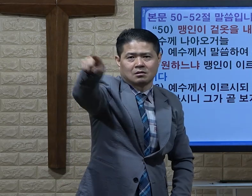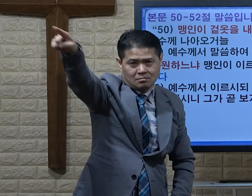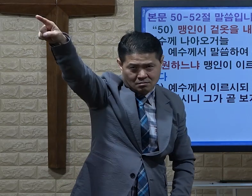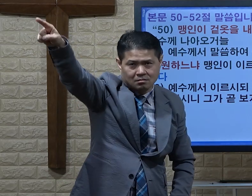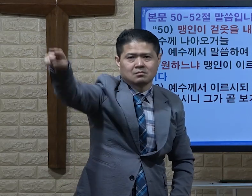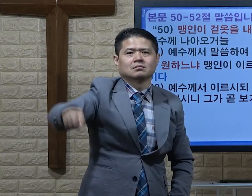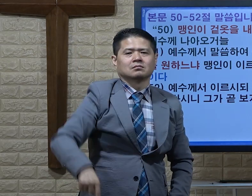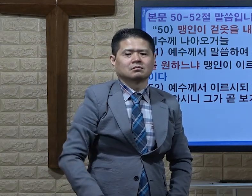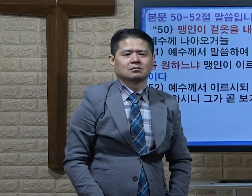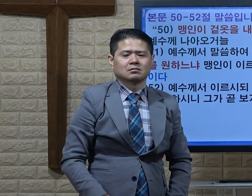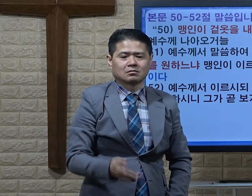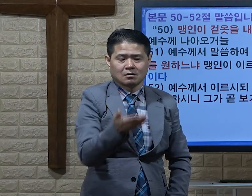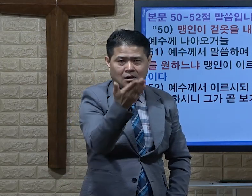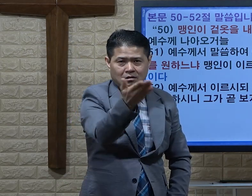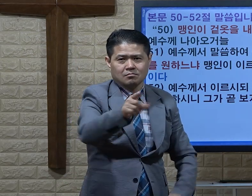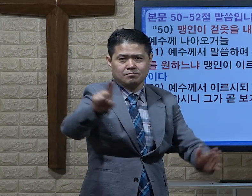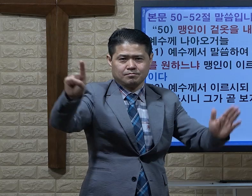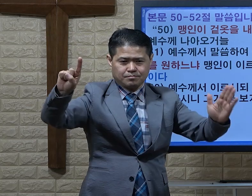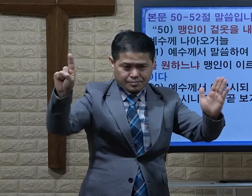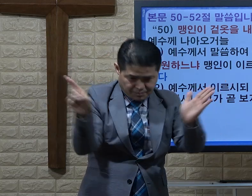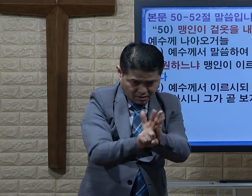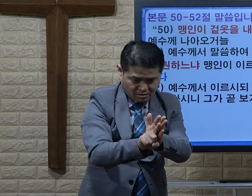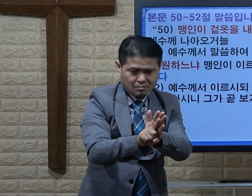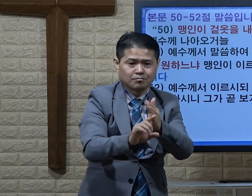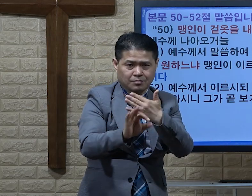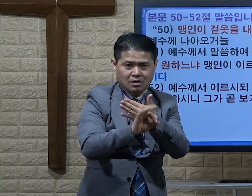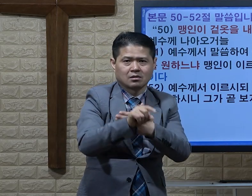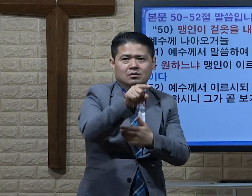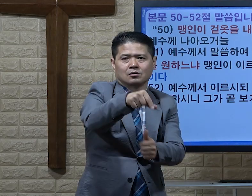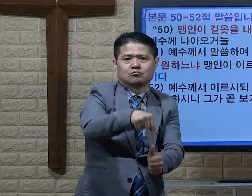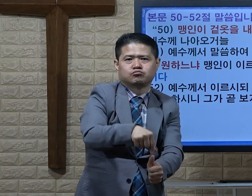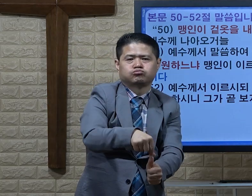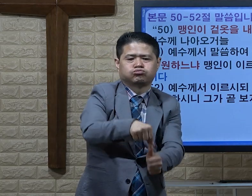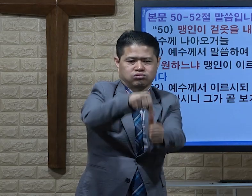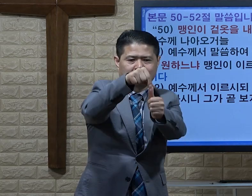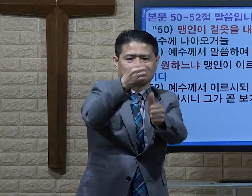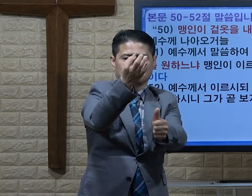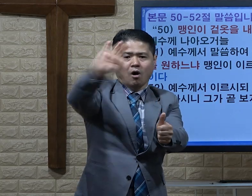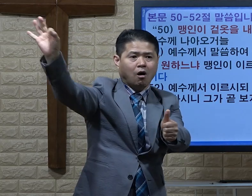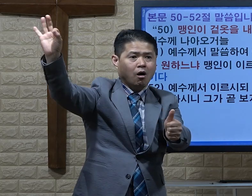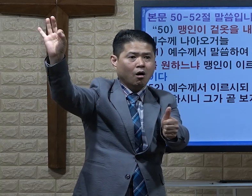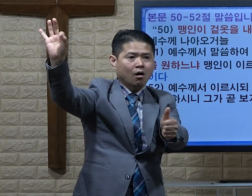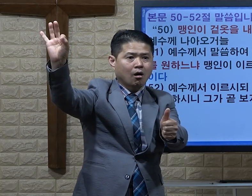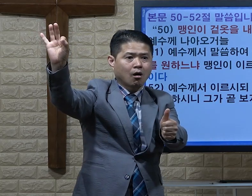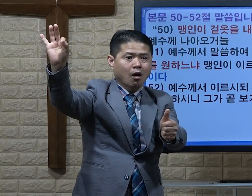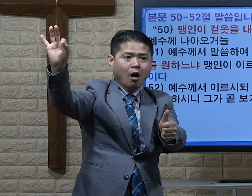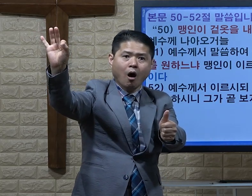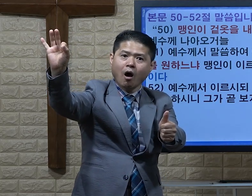가라 내 믿음이 너를 구원하였느니라.